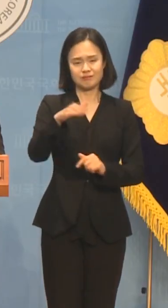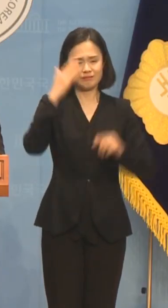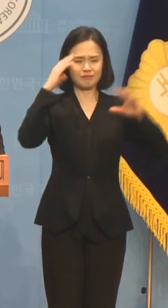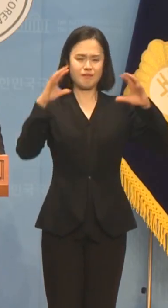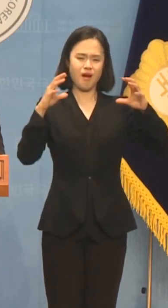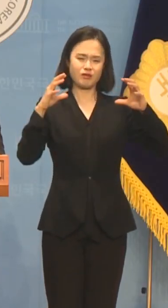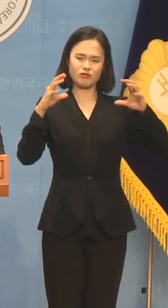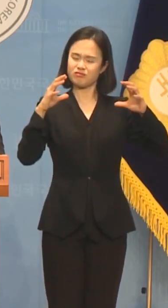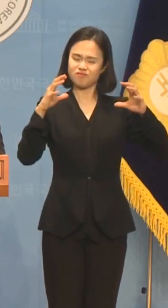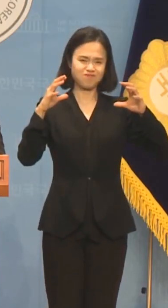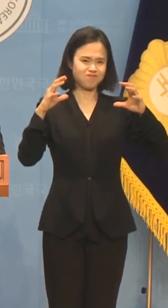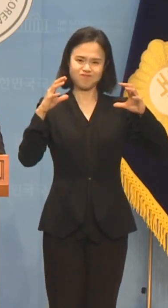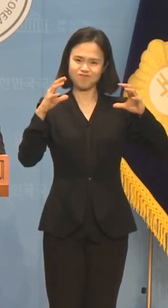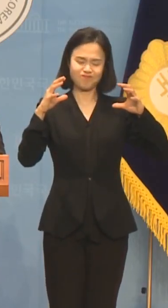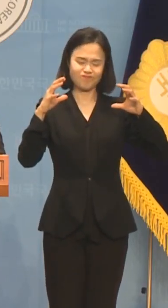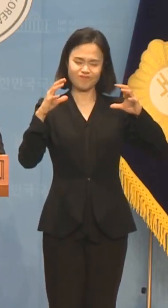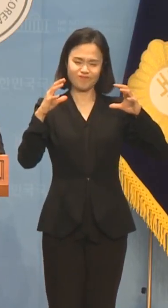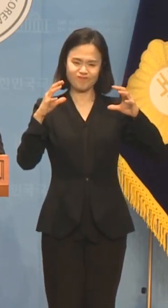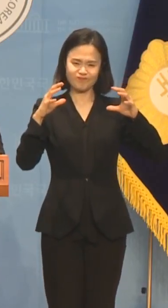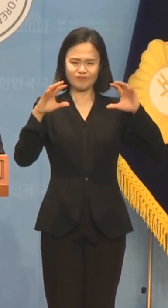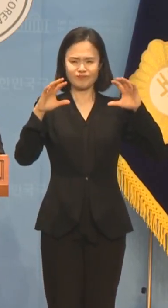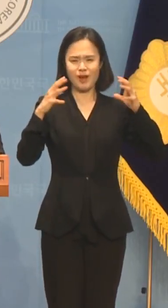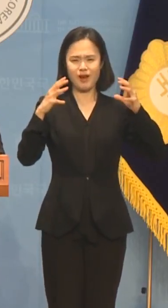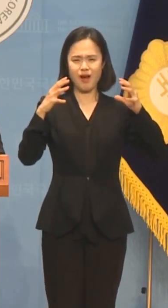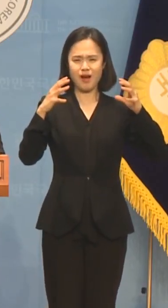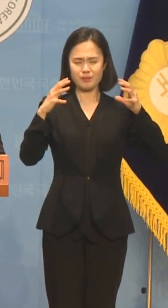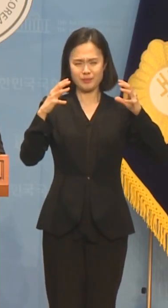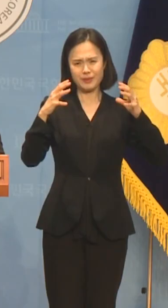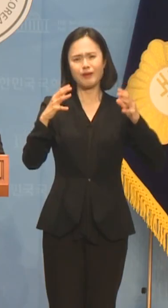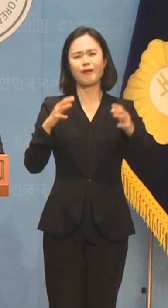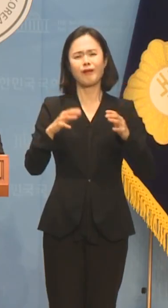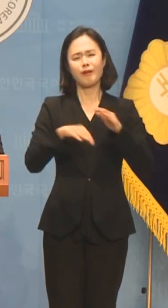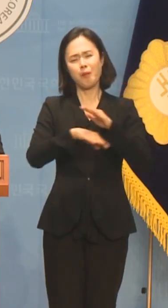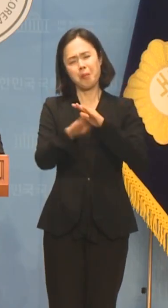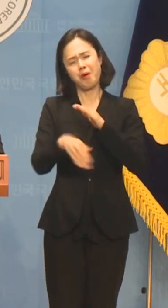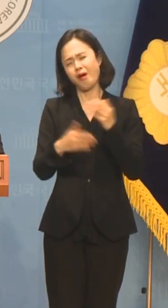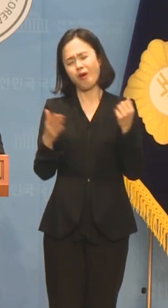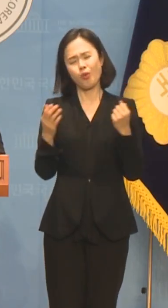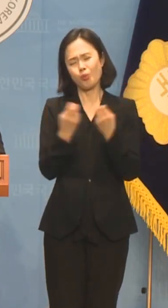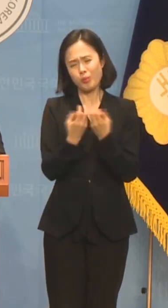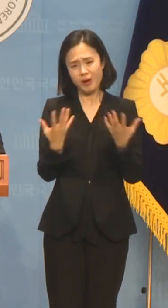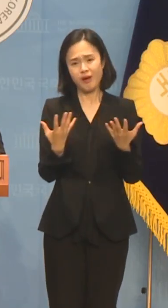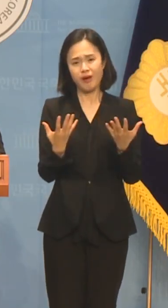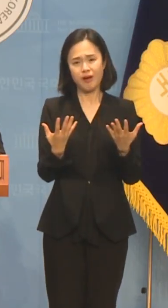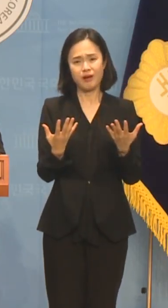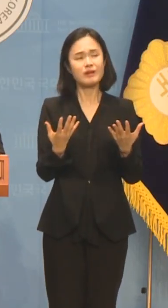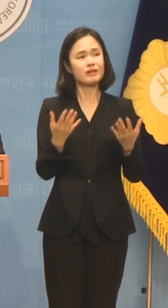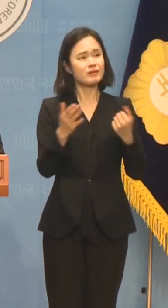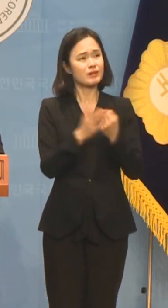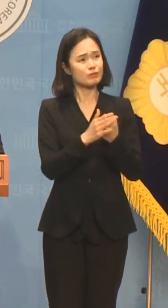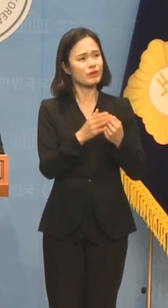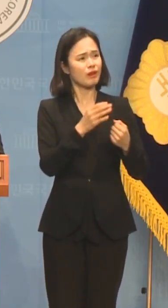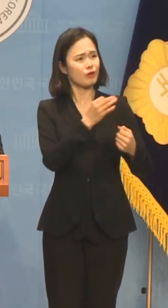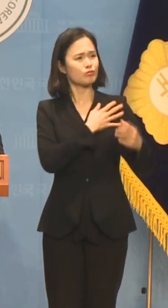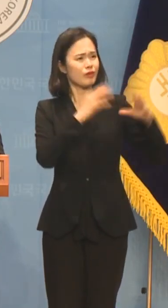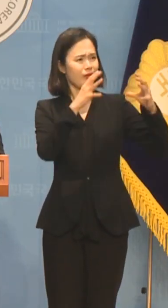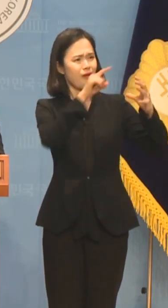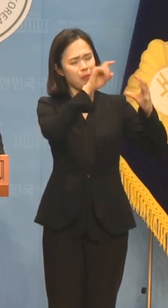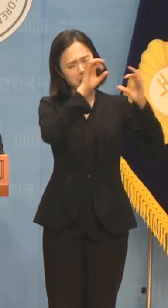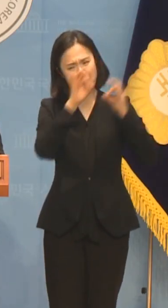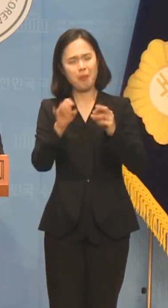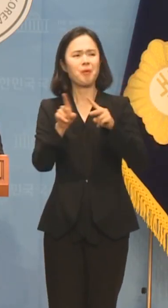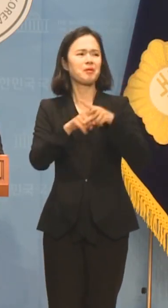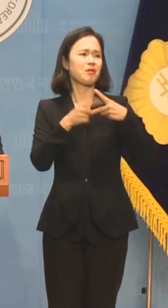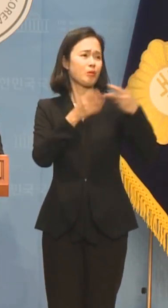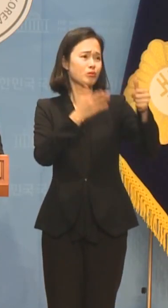민주주의 선진국인 댁들이 이해해야지 어쩌겠어 라는 그런 생각을 가지고 있는 겁니까?